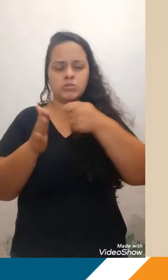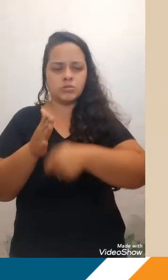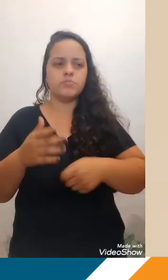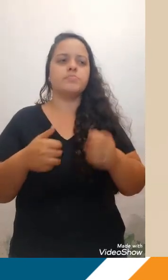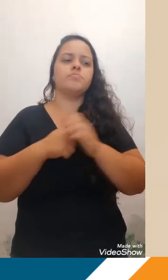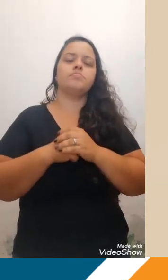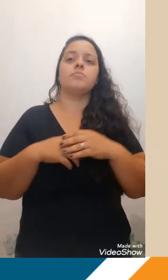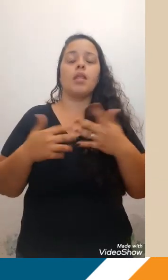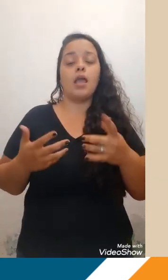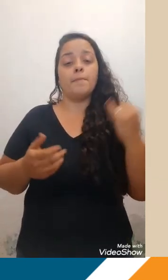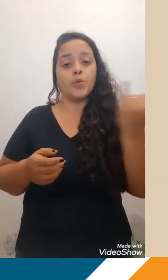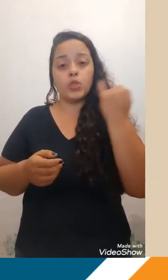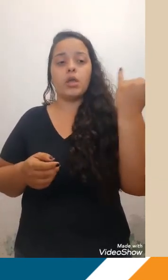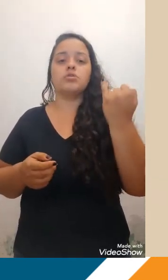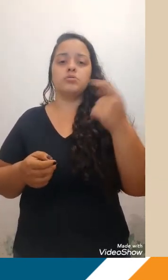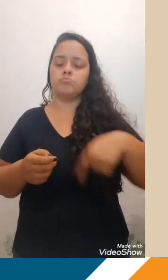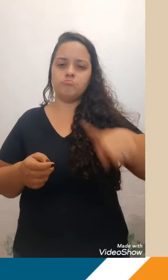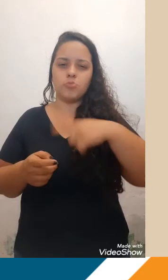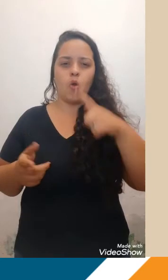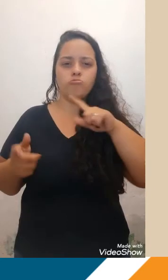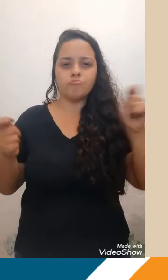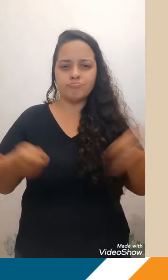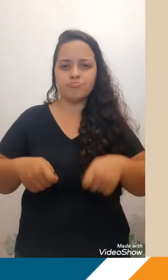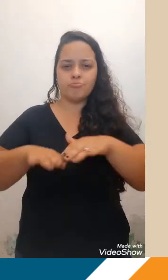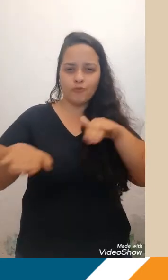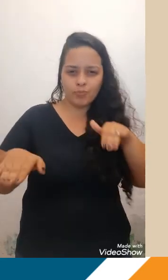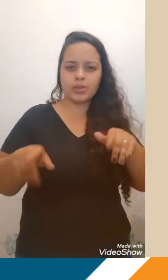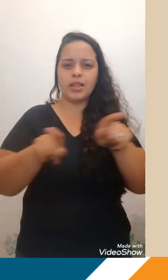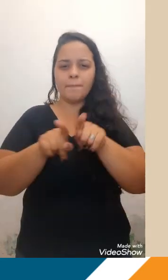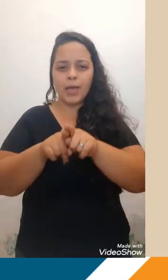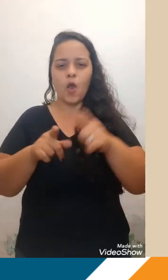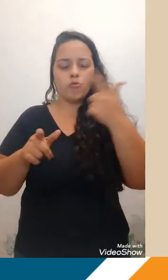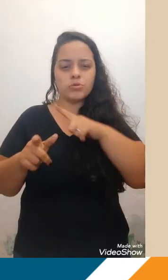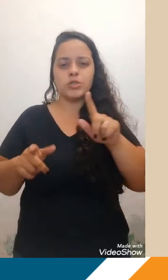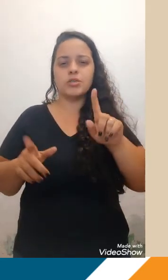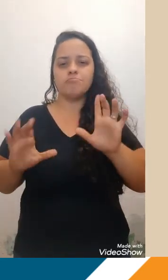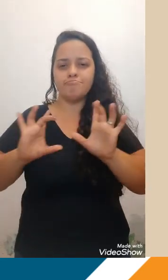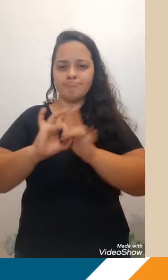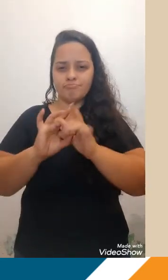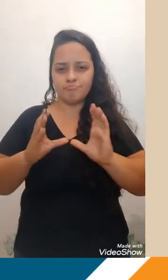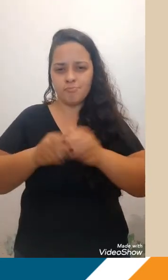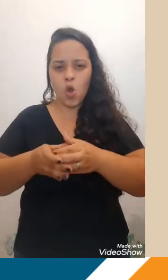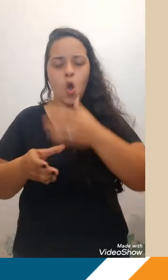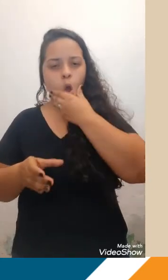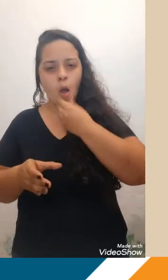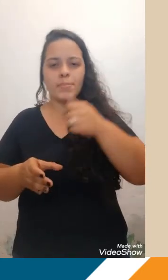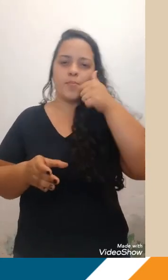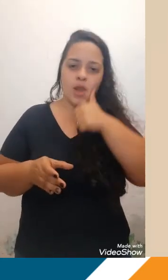boicotes. Um importante fator para possibilitar esses movimentos e para promover a união entre esses homens e